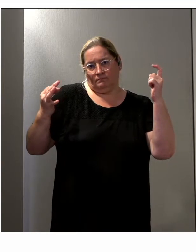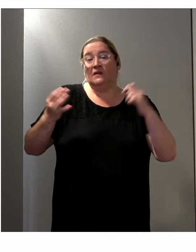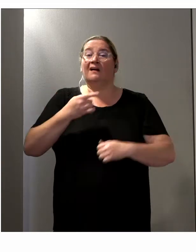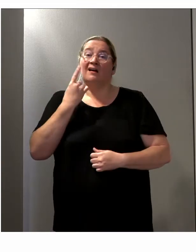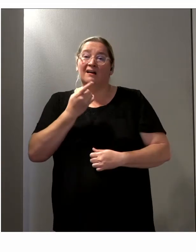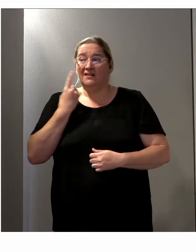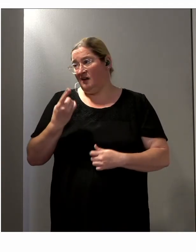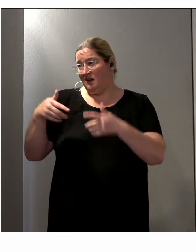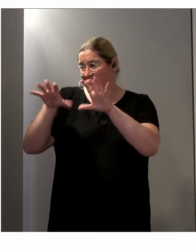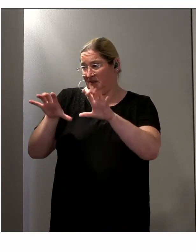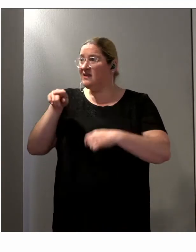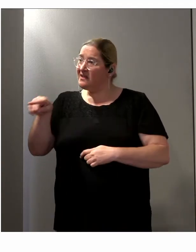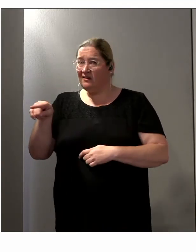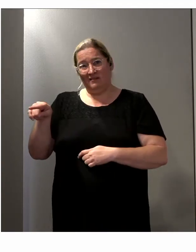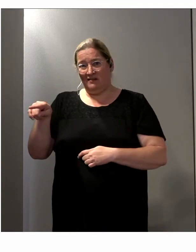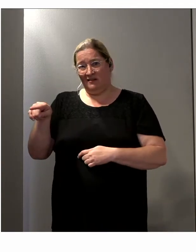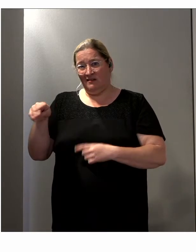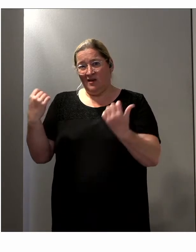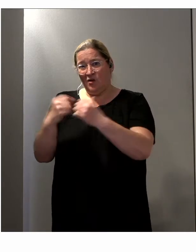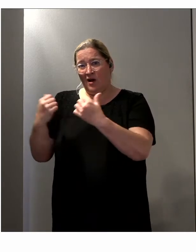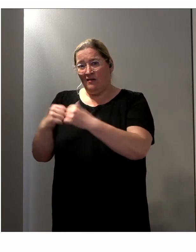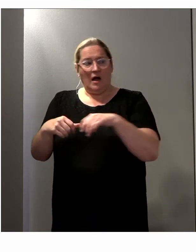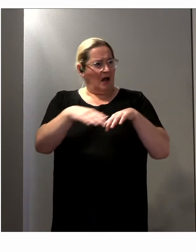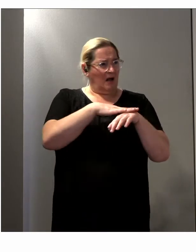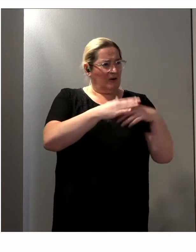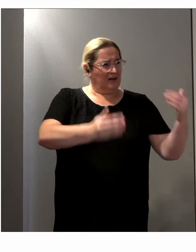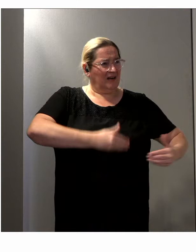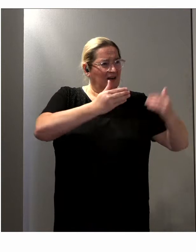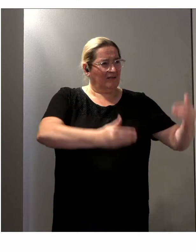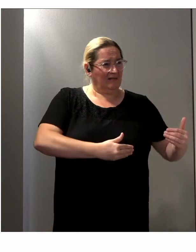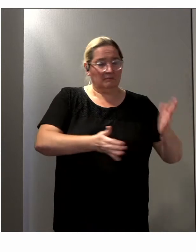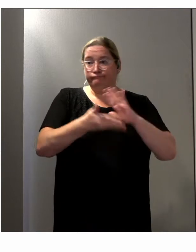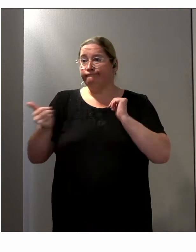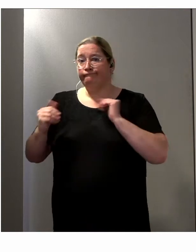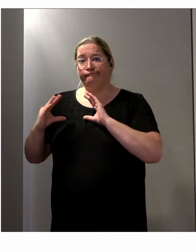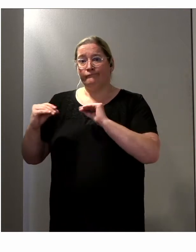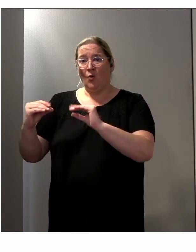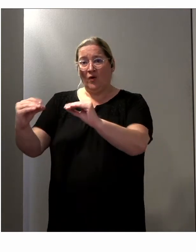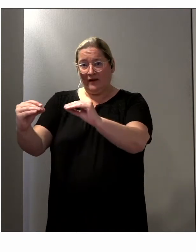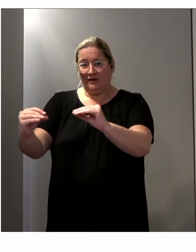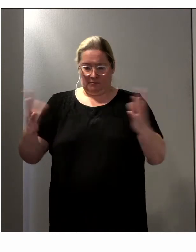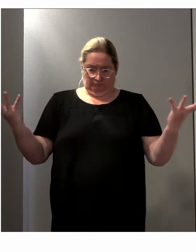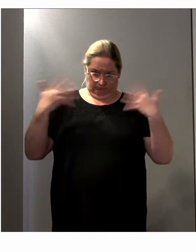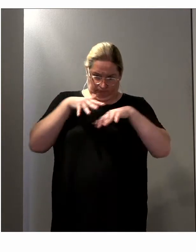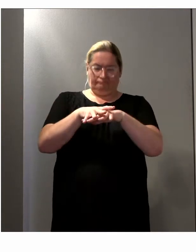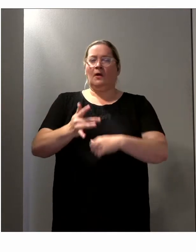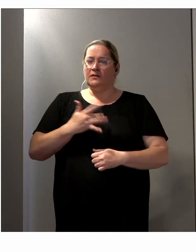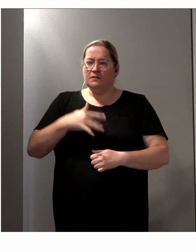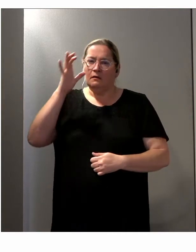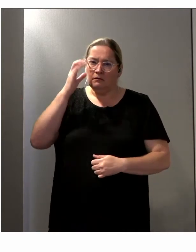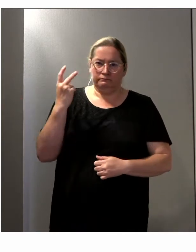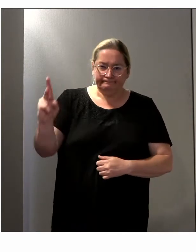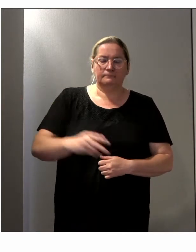politique qui n'a guère varié. Et donc, nous entendrons ce qu'il a à dire sur le sujet. Ensuite, nous aurons